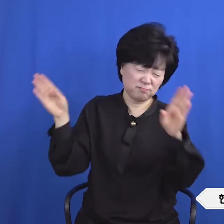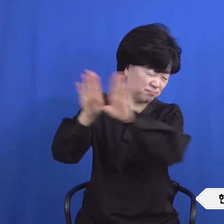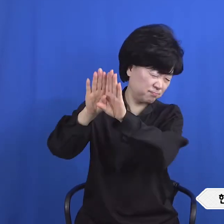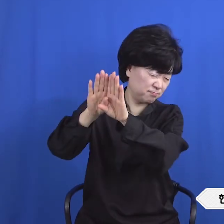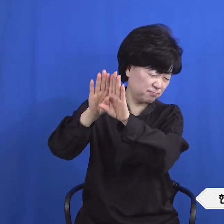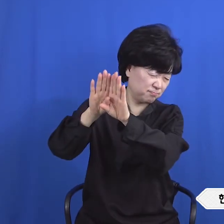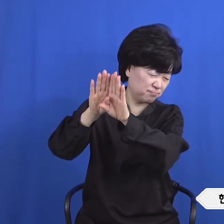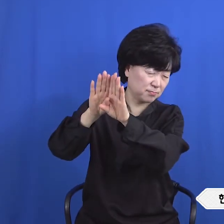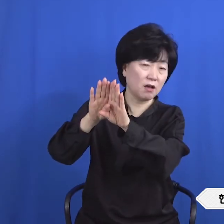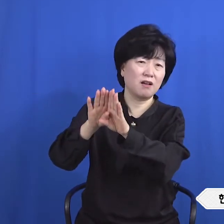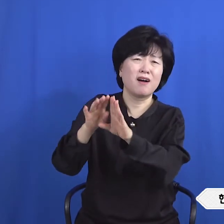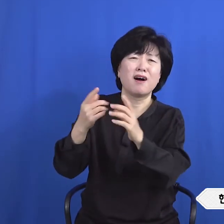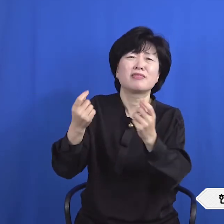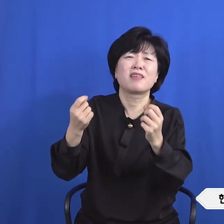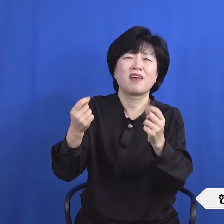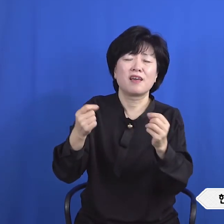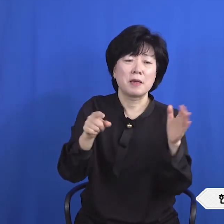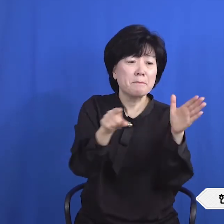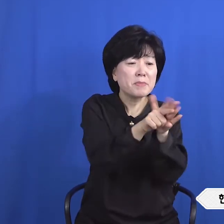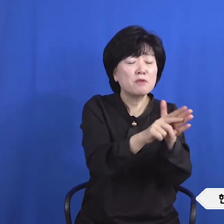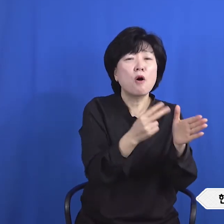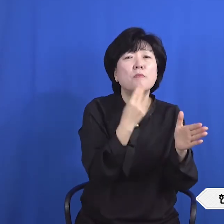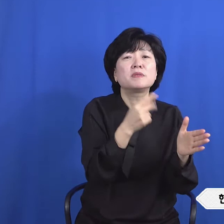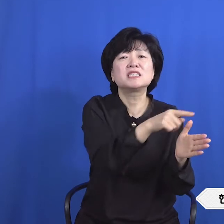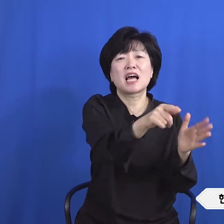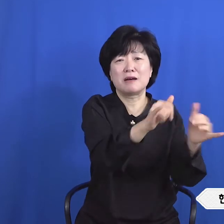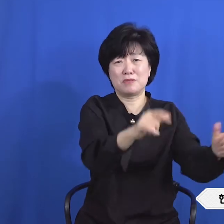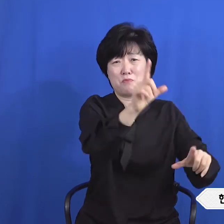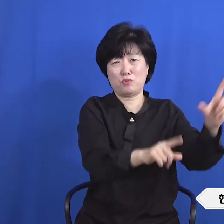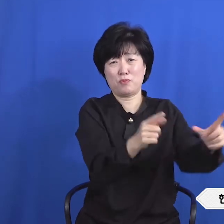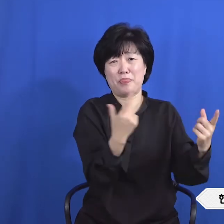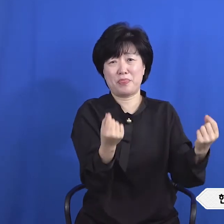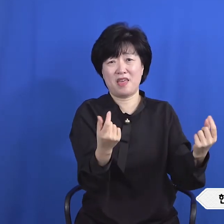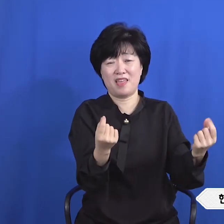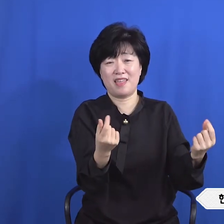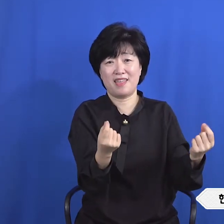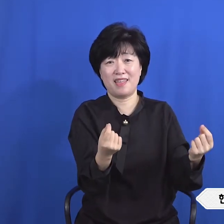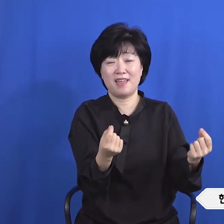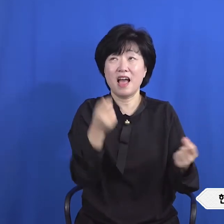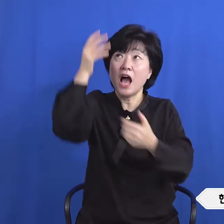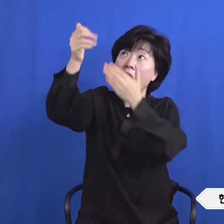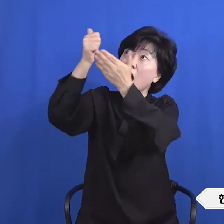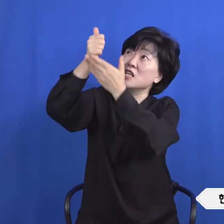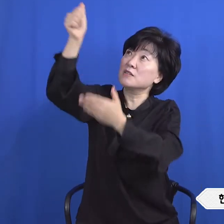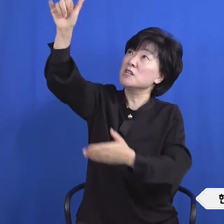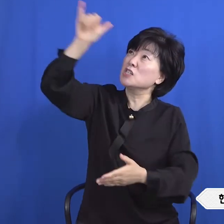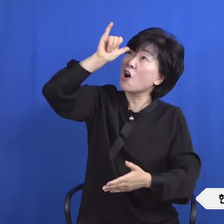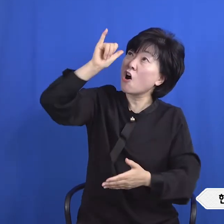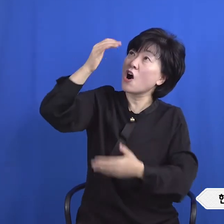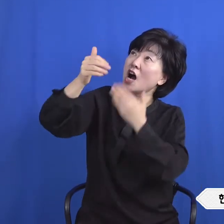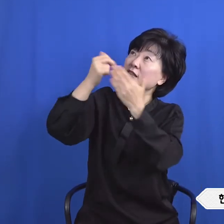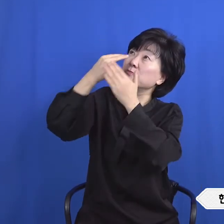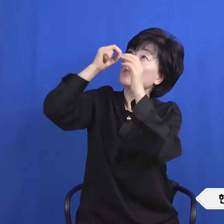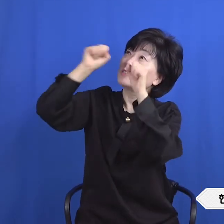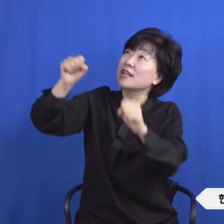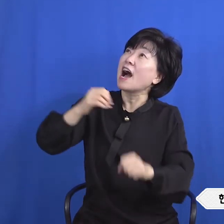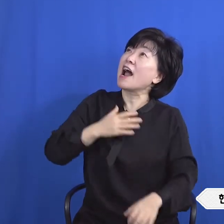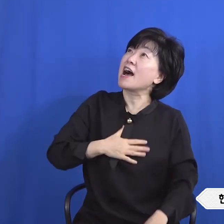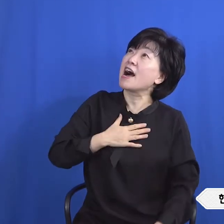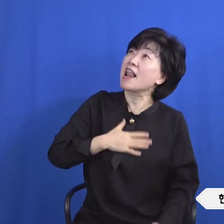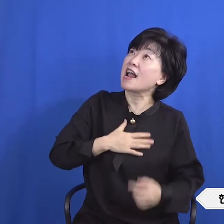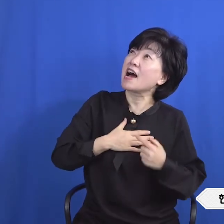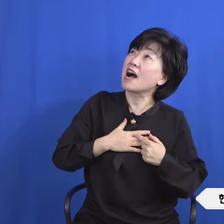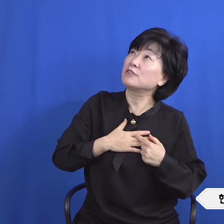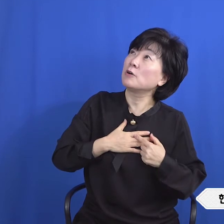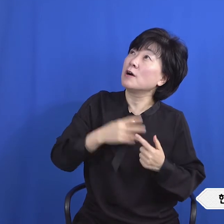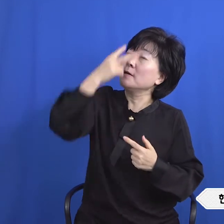불신자들이 꼭 그와 같습니다. 하나님의 존재가 분명히 느껴지지만은 그때마다 눈을 딱 감아버리는 것입니다.